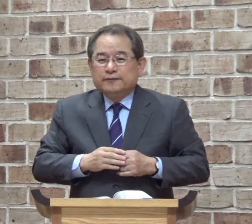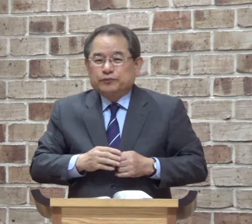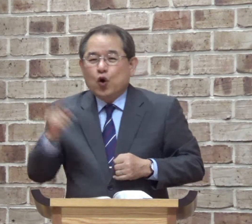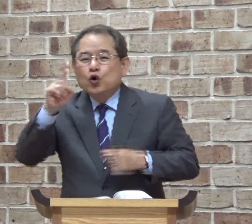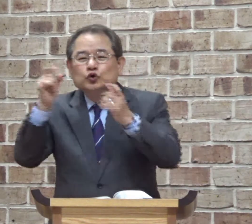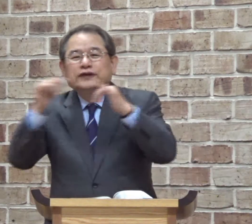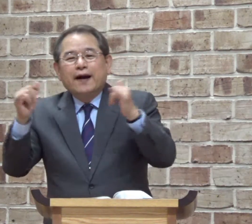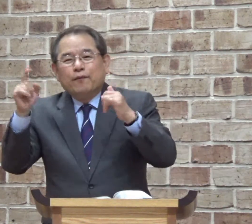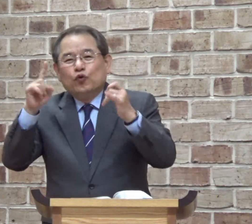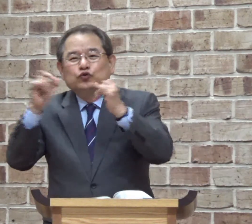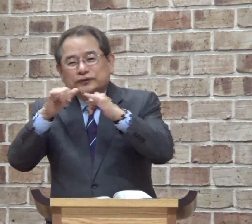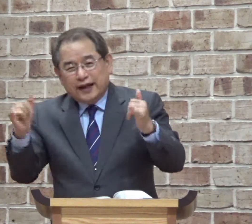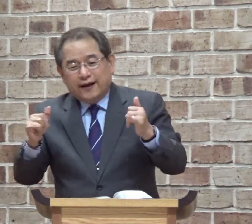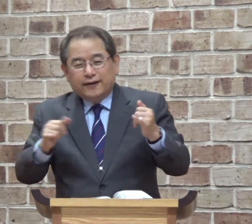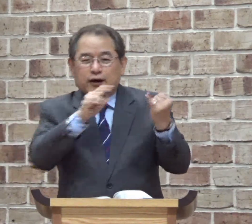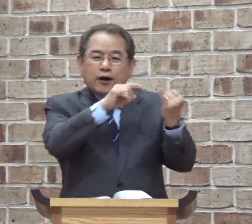그 수녀에게 수녀님,